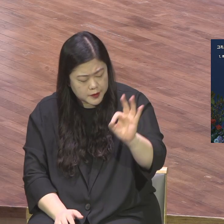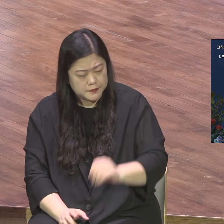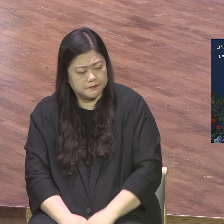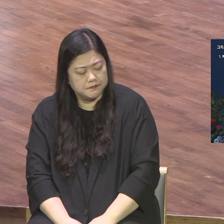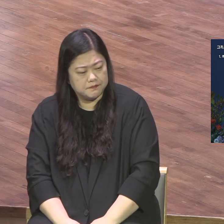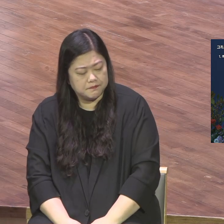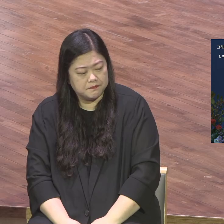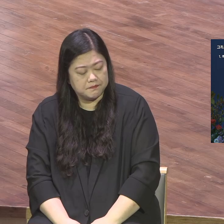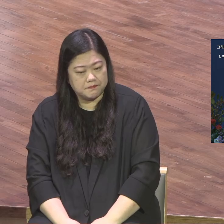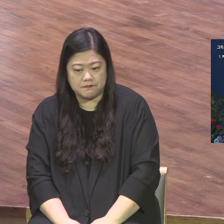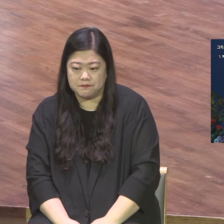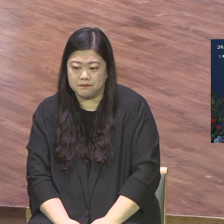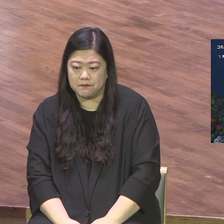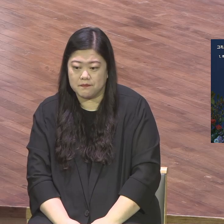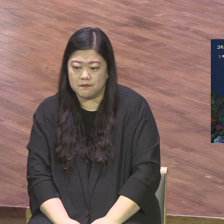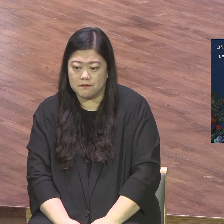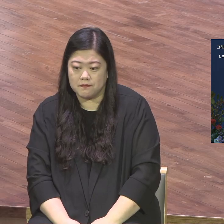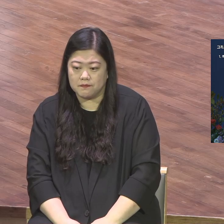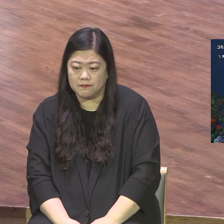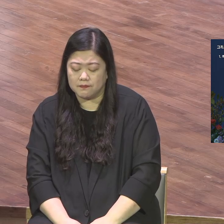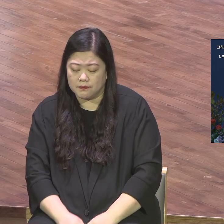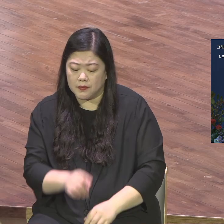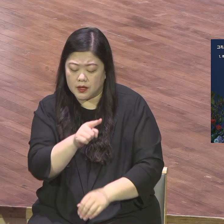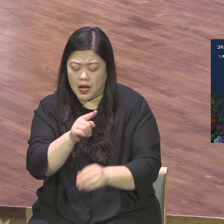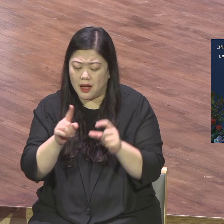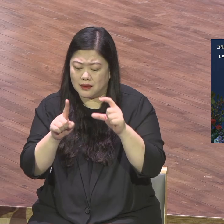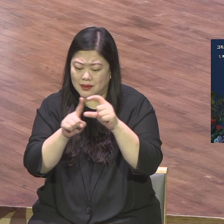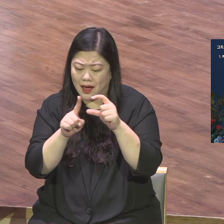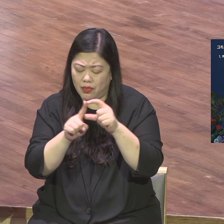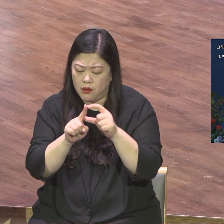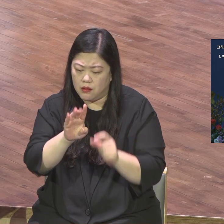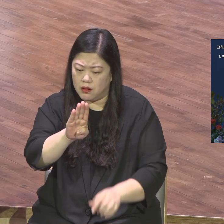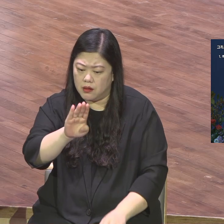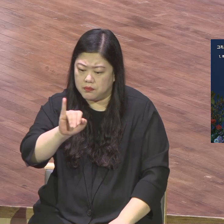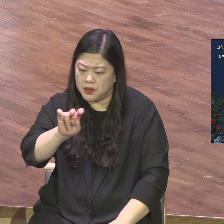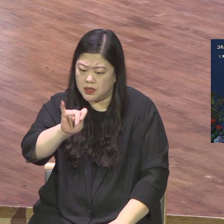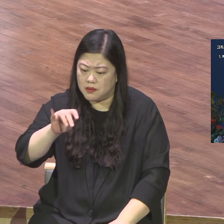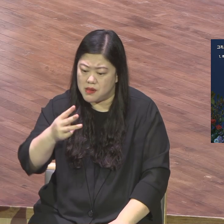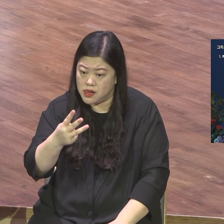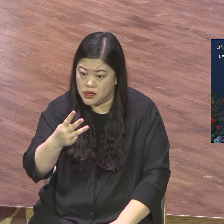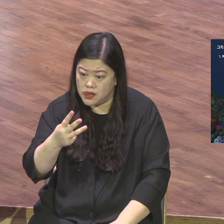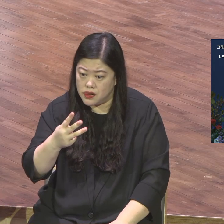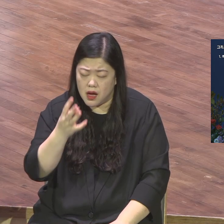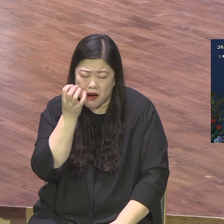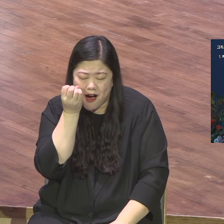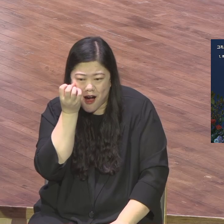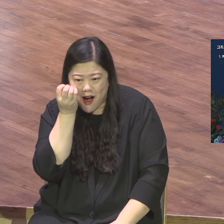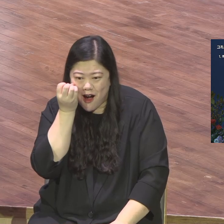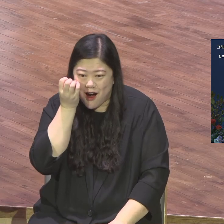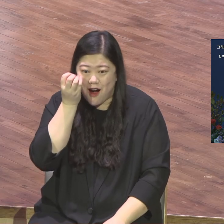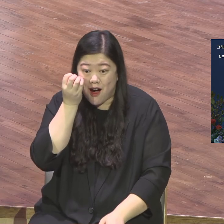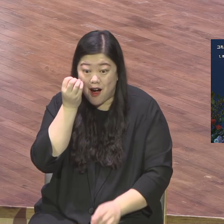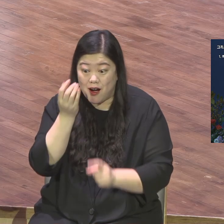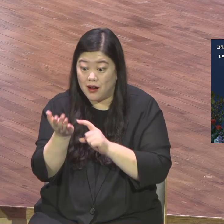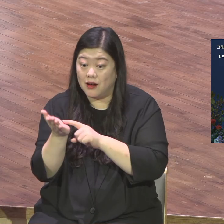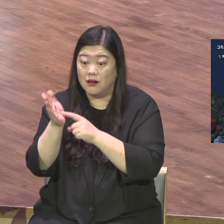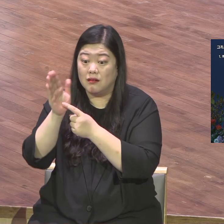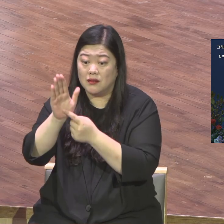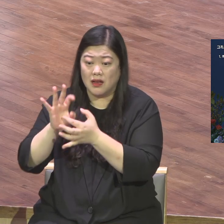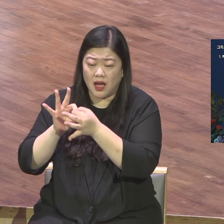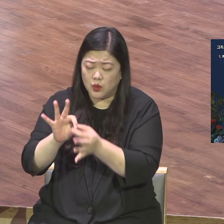사도 바울은 이 비밀이라는 말을 그리스도의 성육신과 십자가 사역을